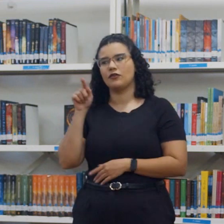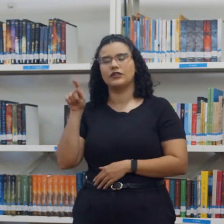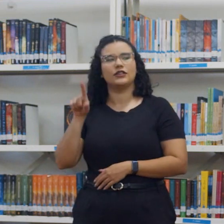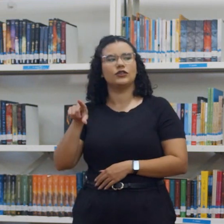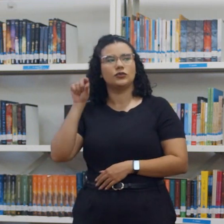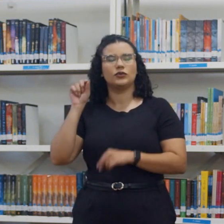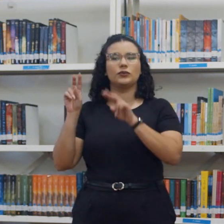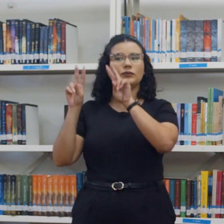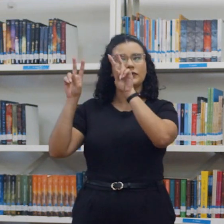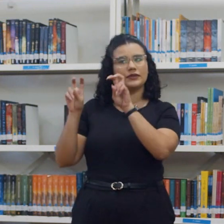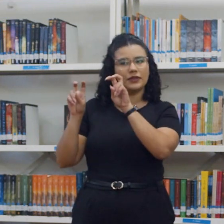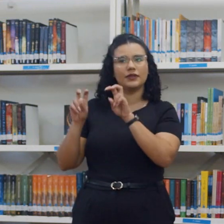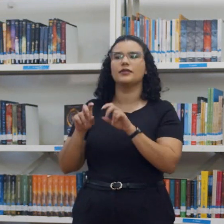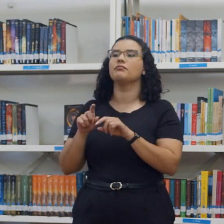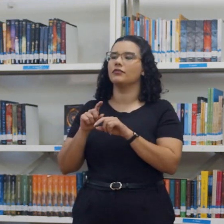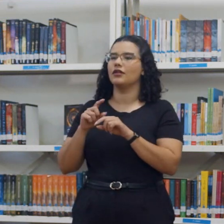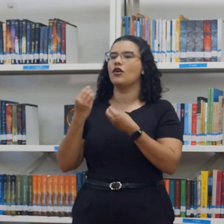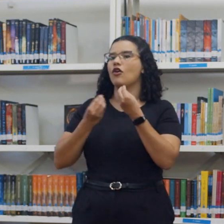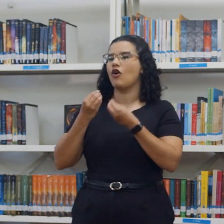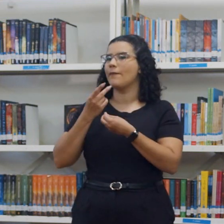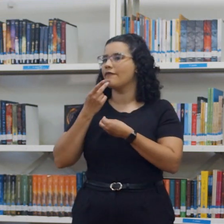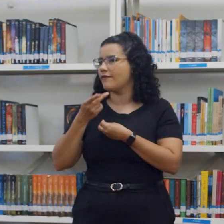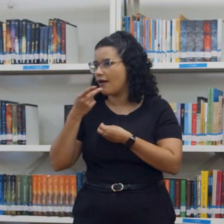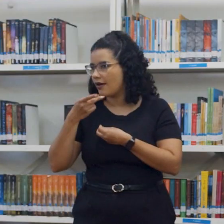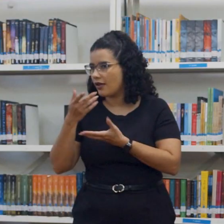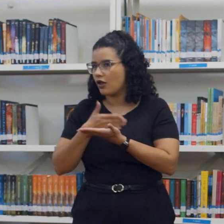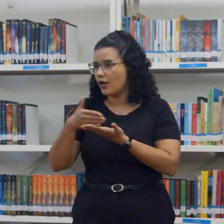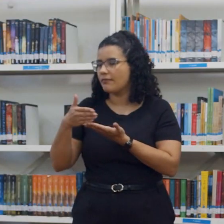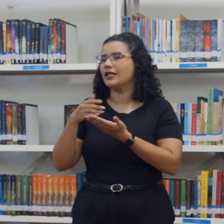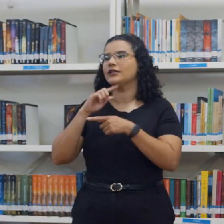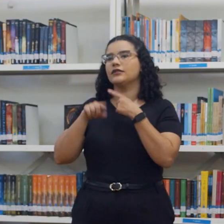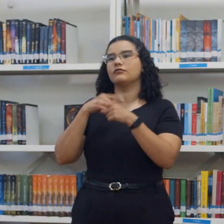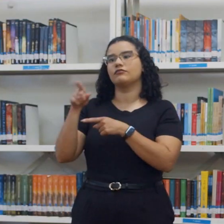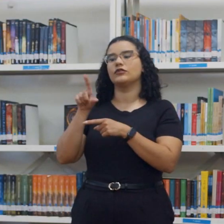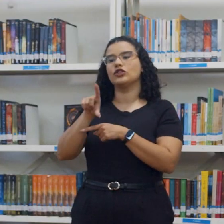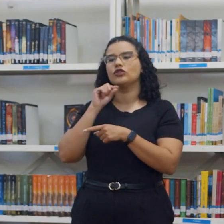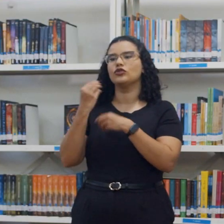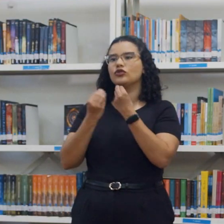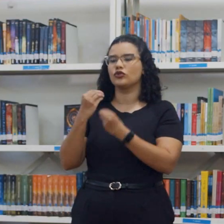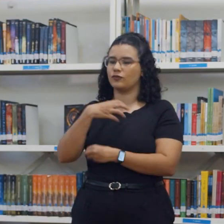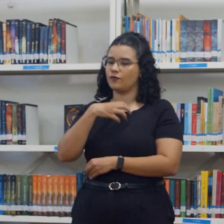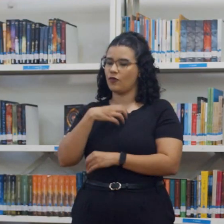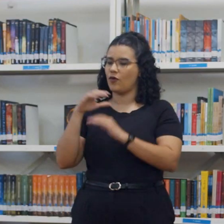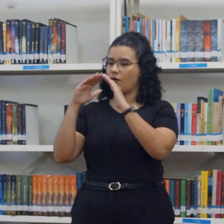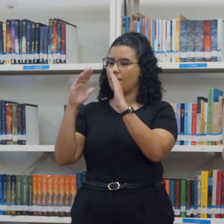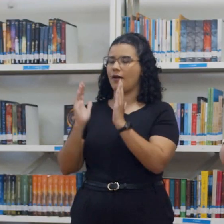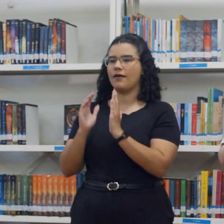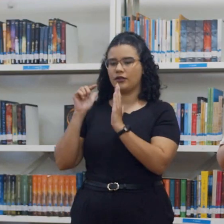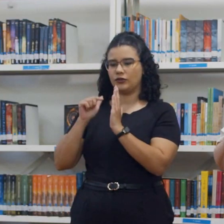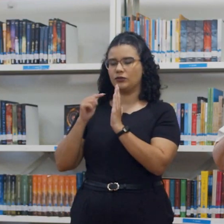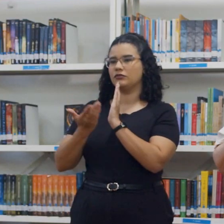o tema, você escolheu a abordagem, aí você vai escolher o formato. Escolheu o